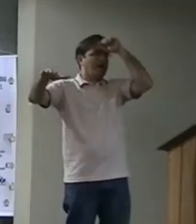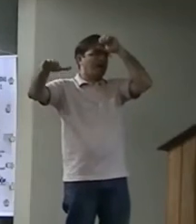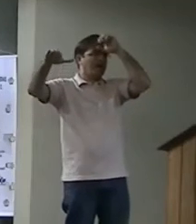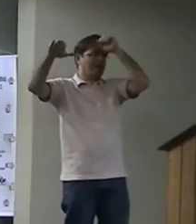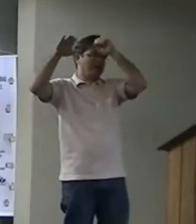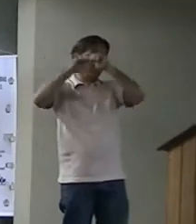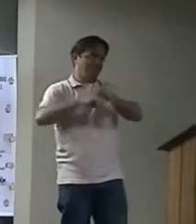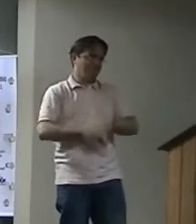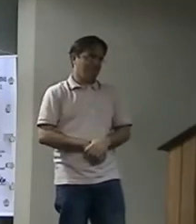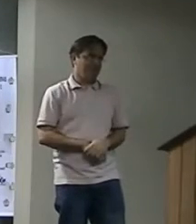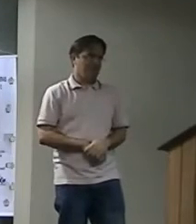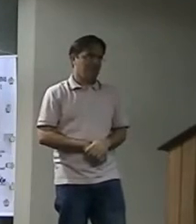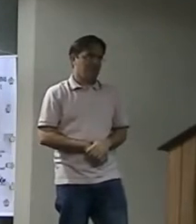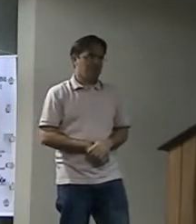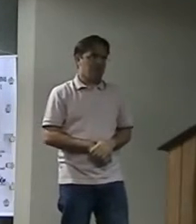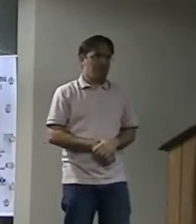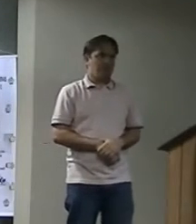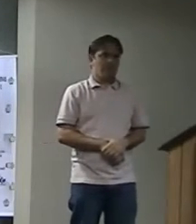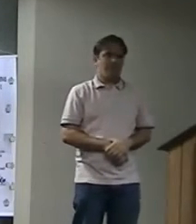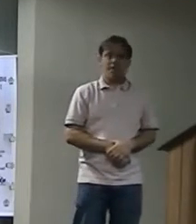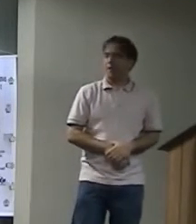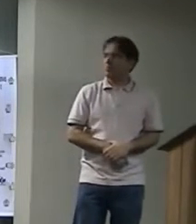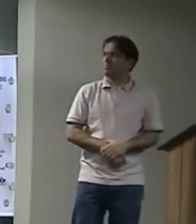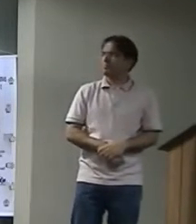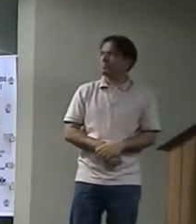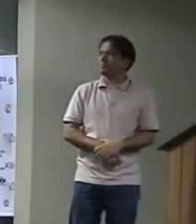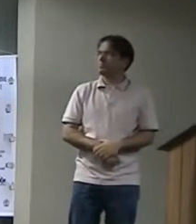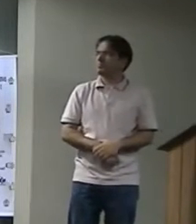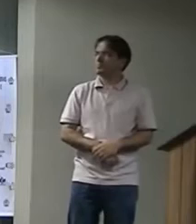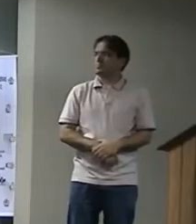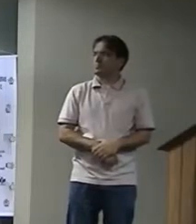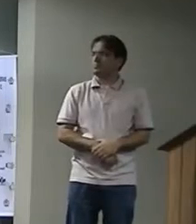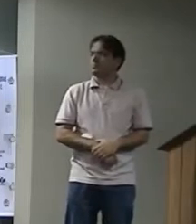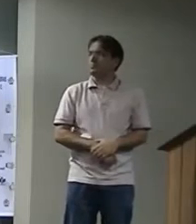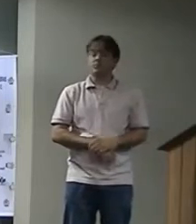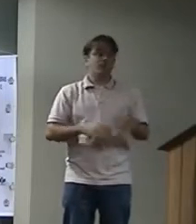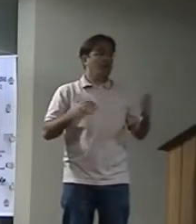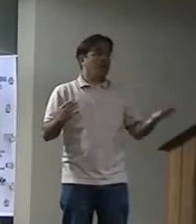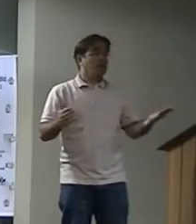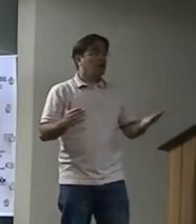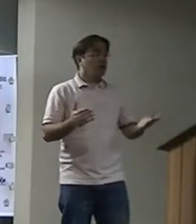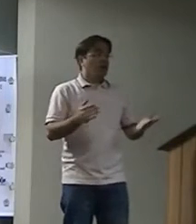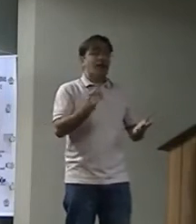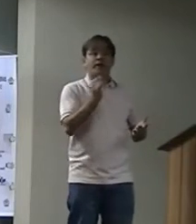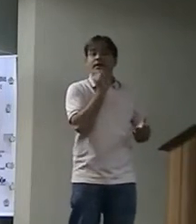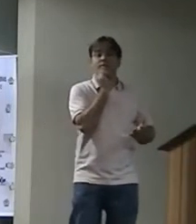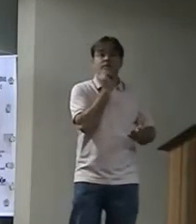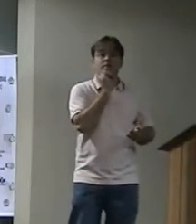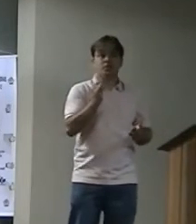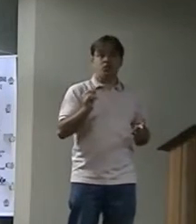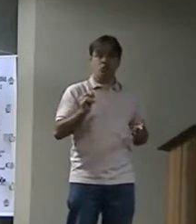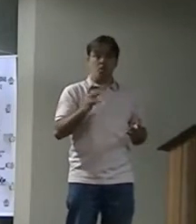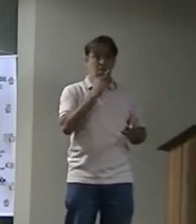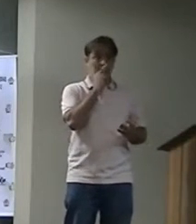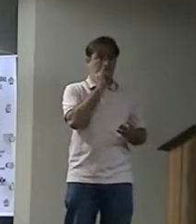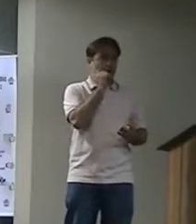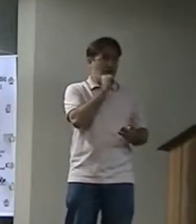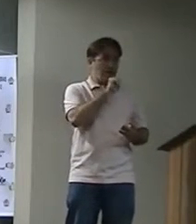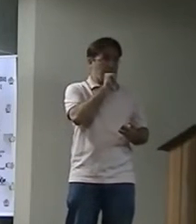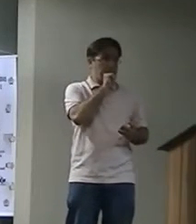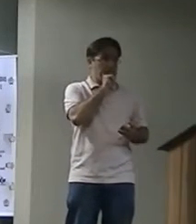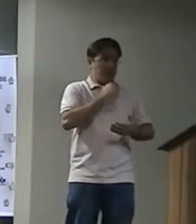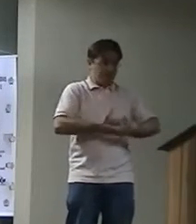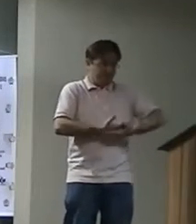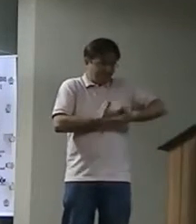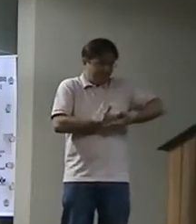E eu não posso deixar de falar a respeito do momento do diagnóstico, né? Então, os pais, geralmente, quando recebem